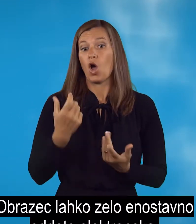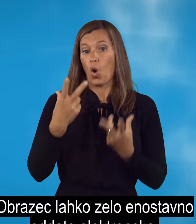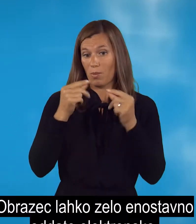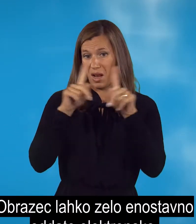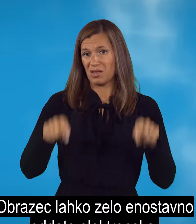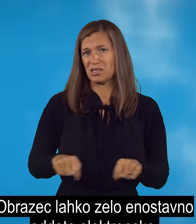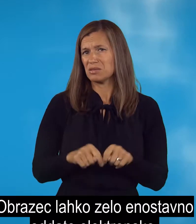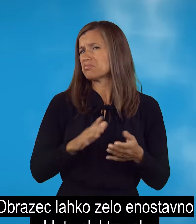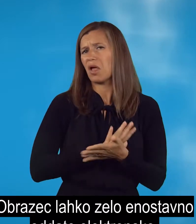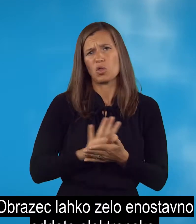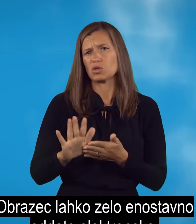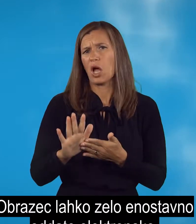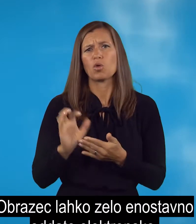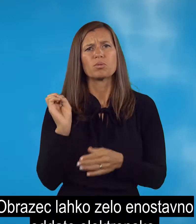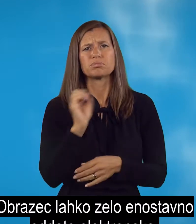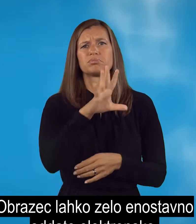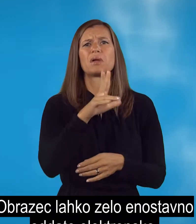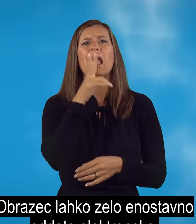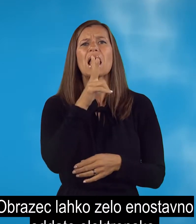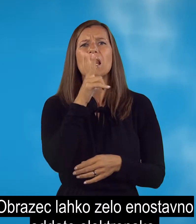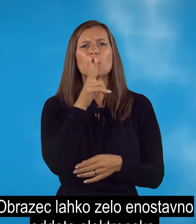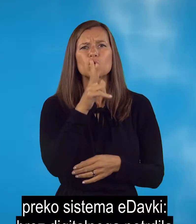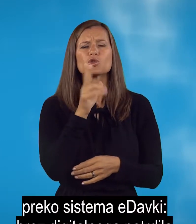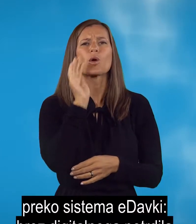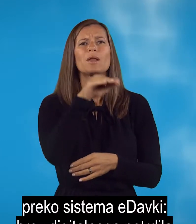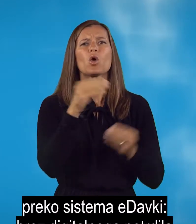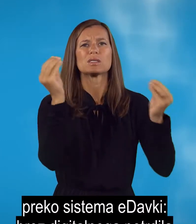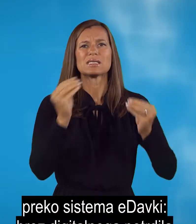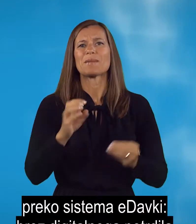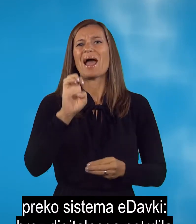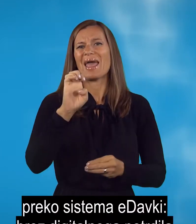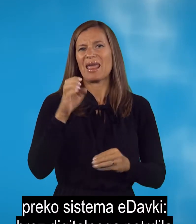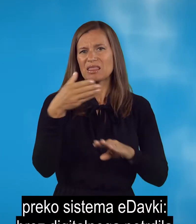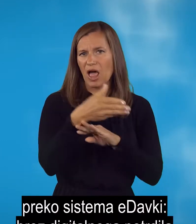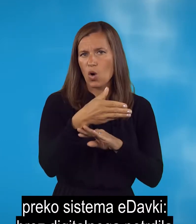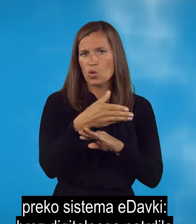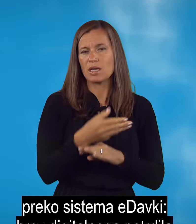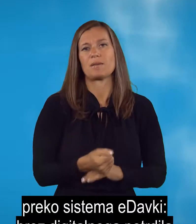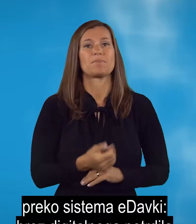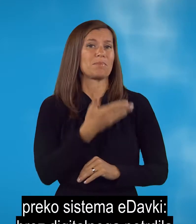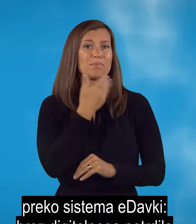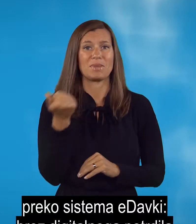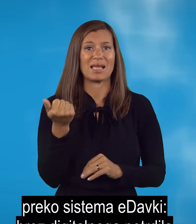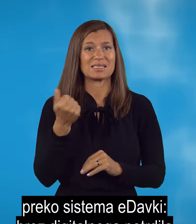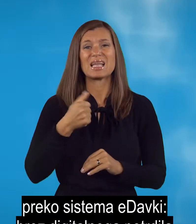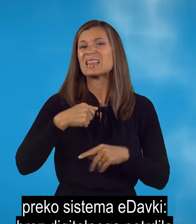Obrazec lahko zelo enostavno oddate elektronsko preko sistema e-davki, brez digitalnega